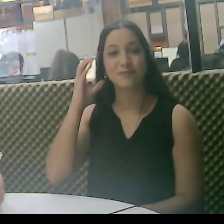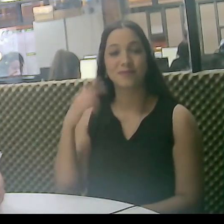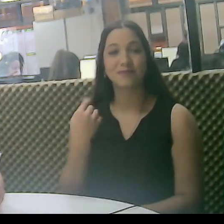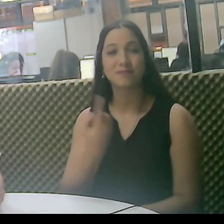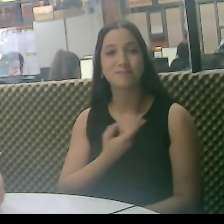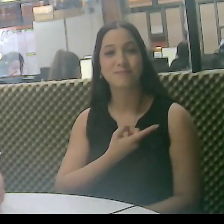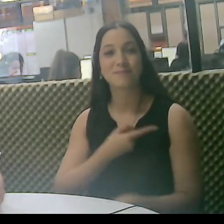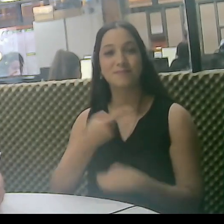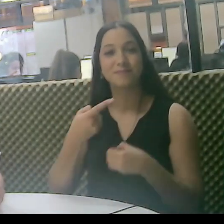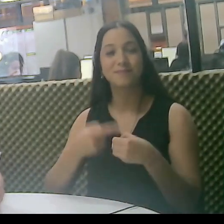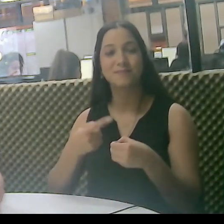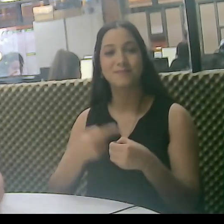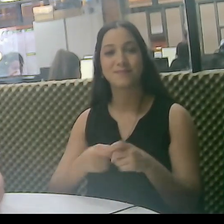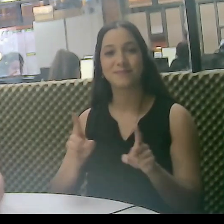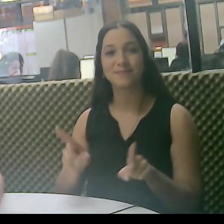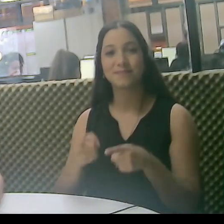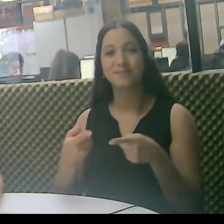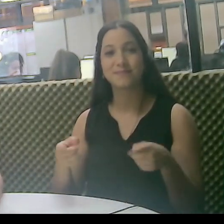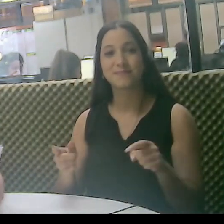Rádio Nossa Cidade.